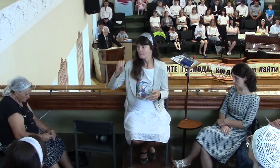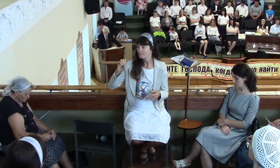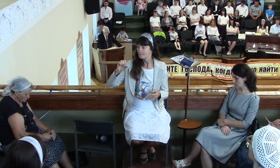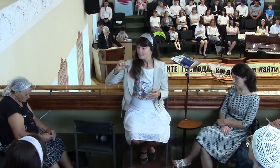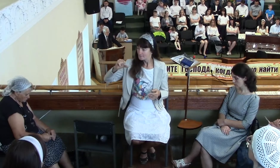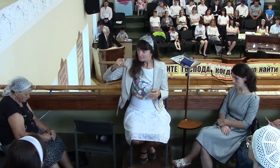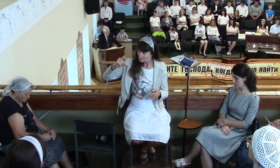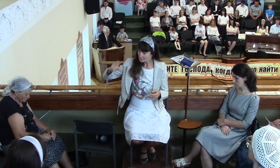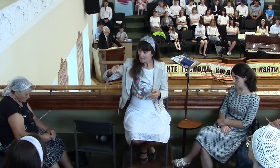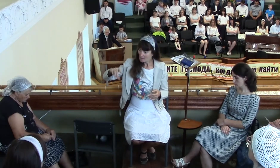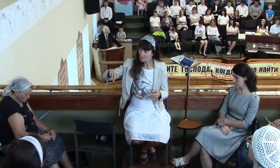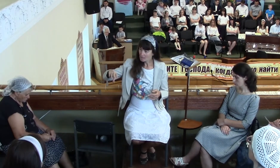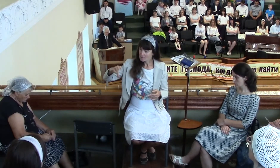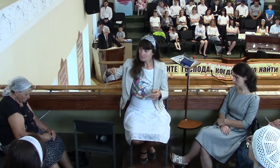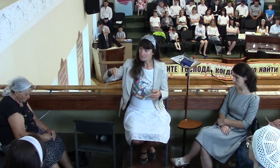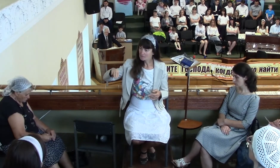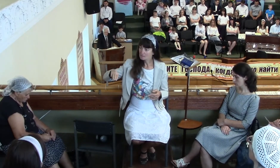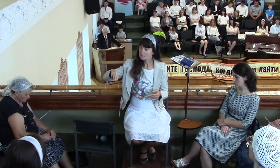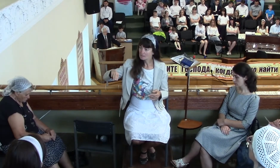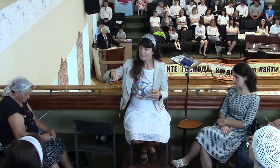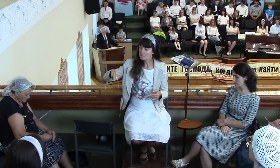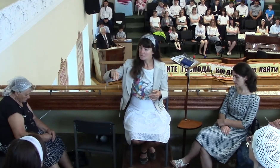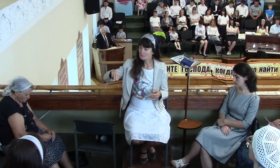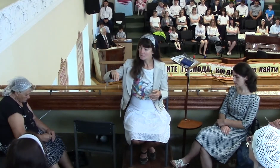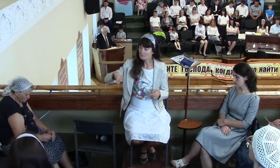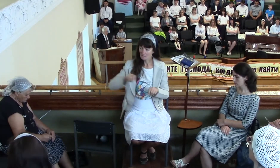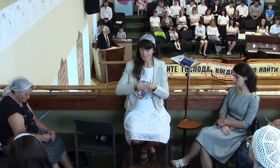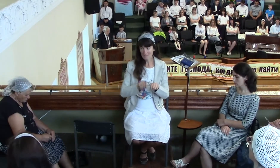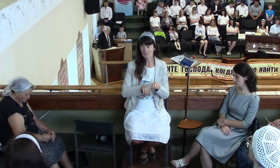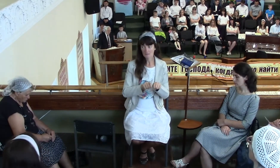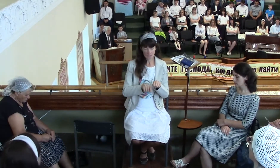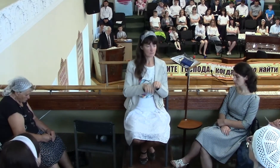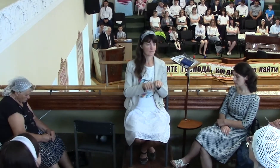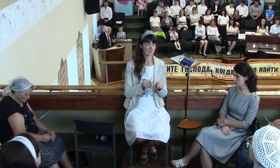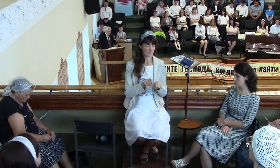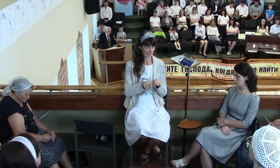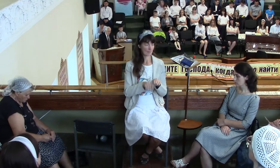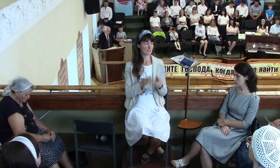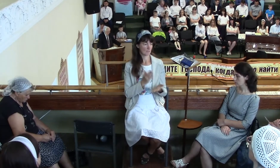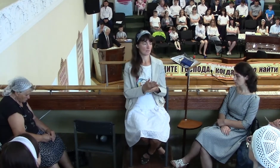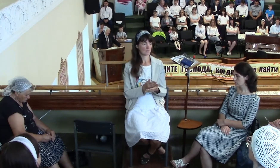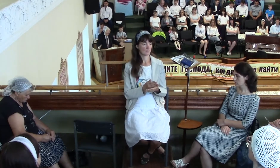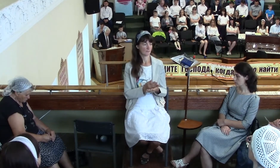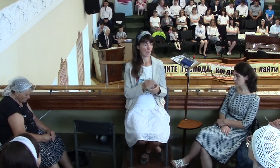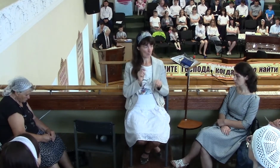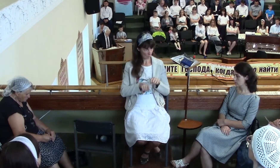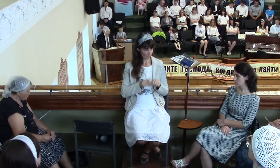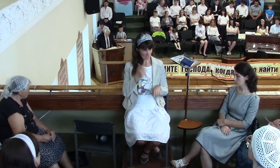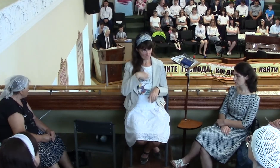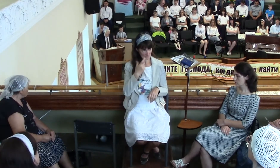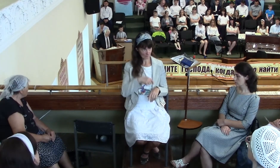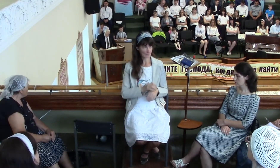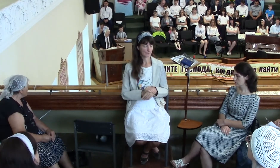в медицине, и в науке, в учебных заведениях тесты на проверку. Вот такой